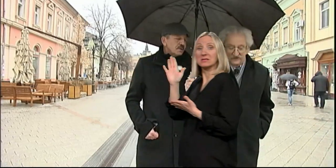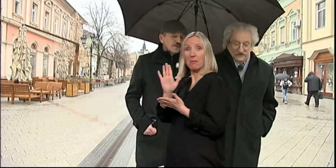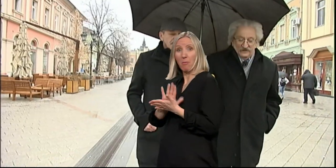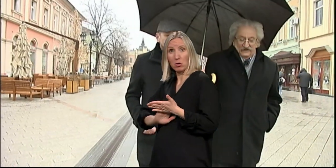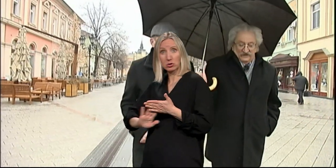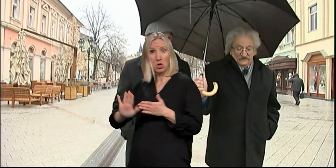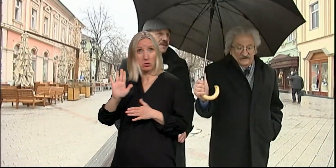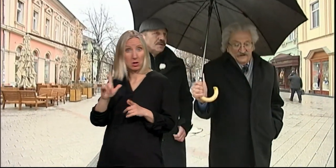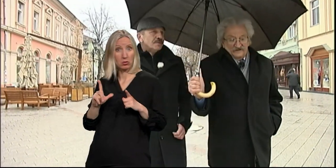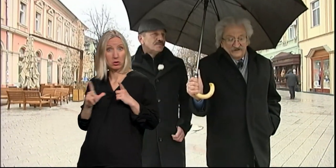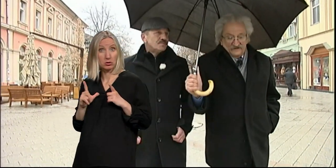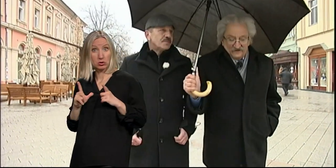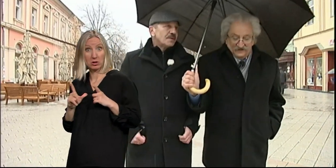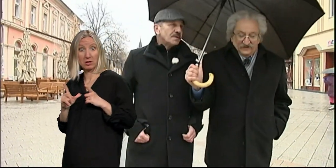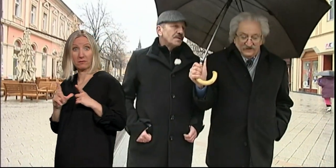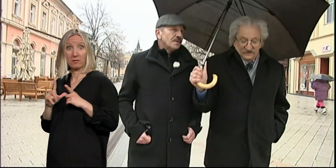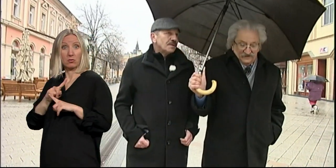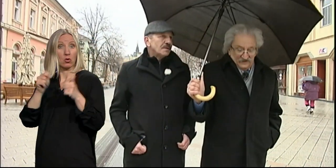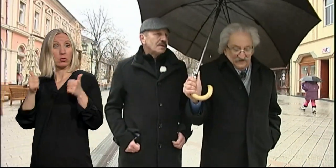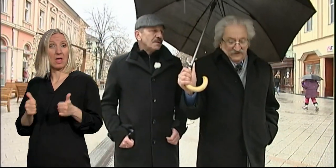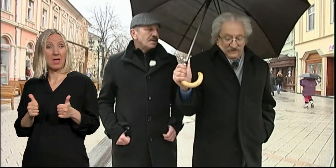do dana današnjeg.